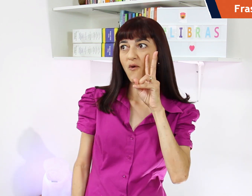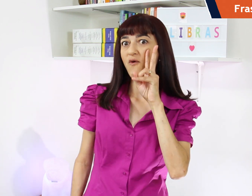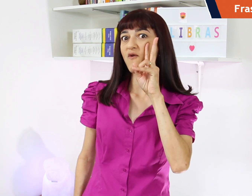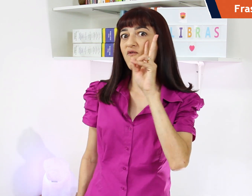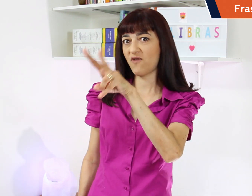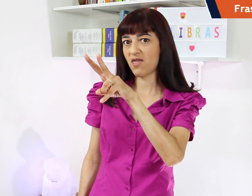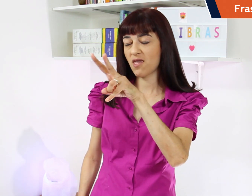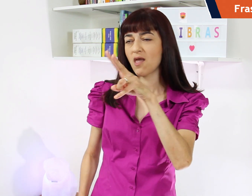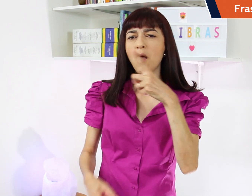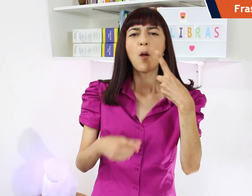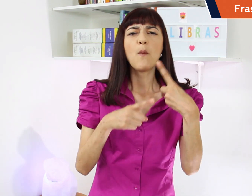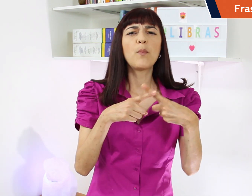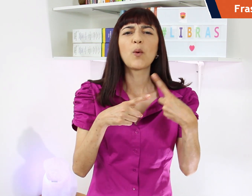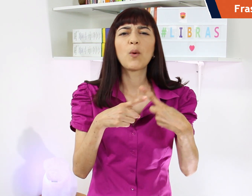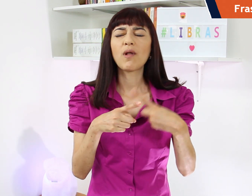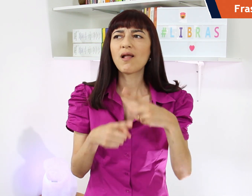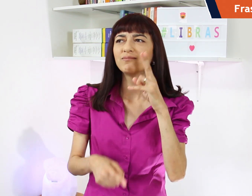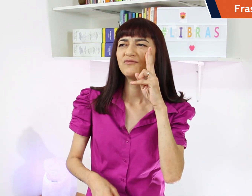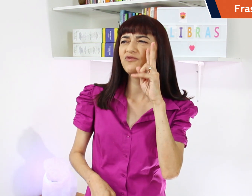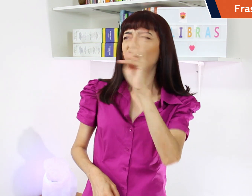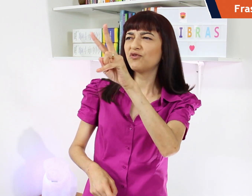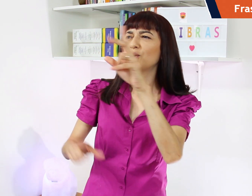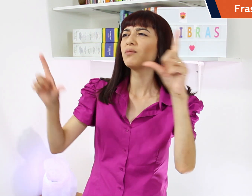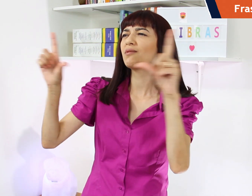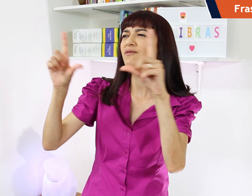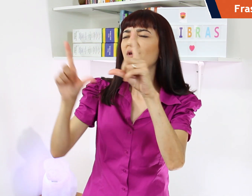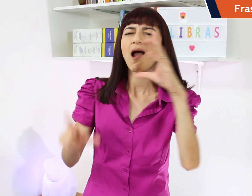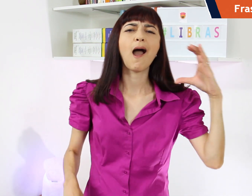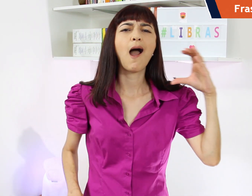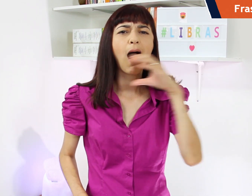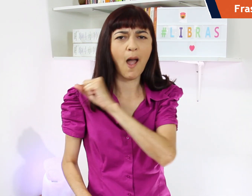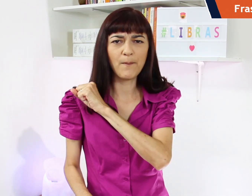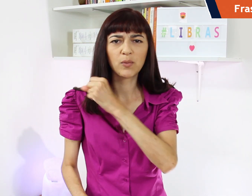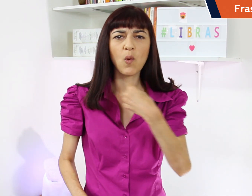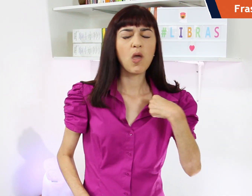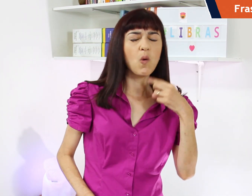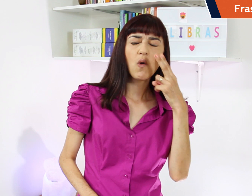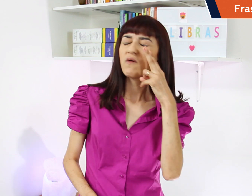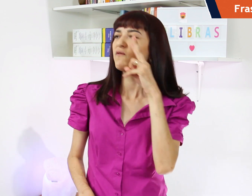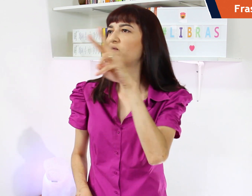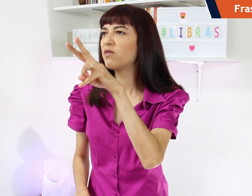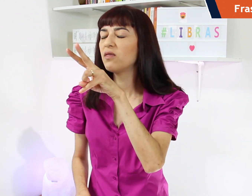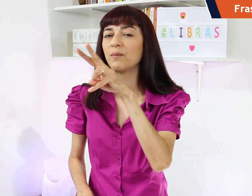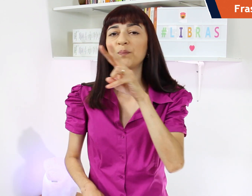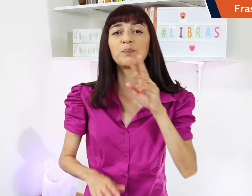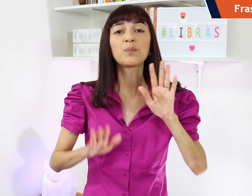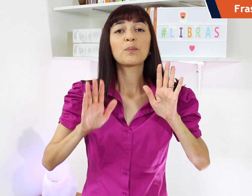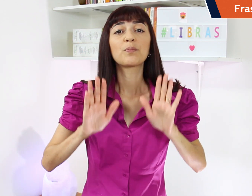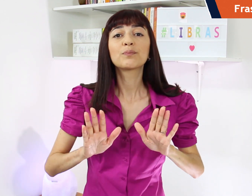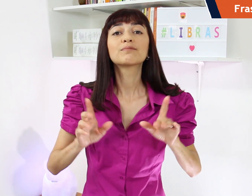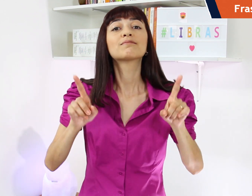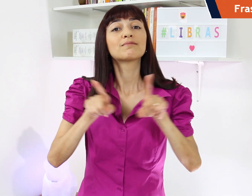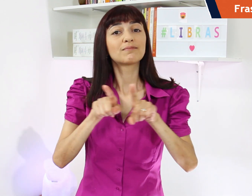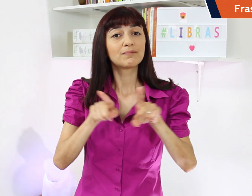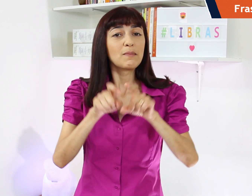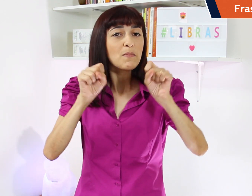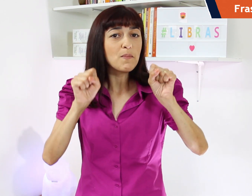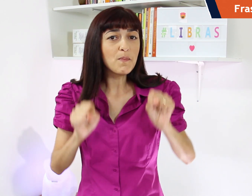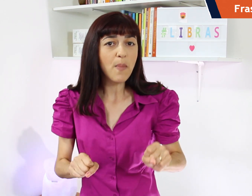dessa forma. É como se eu estivesse ali sentado à TV de forma rápida. Eu acordei, fui, liguei a TV e estou vendo. Eu vi aquele acidente passando no